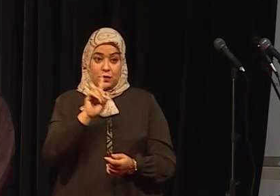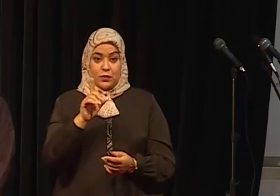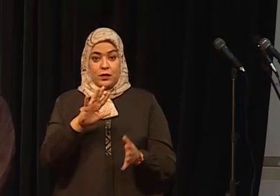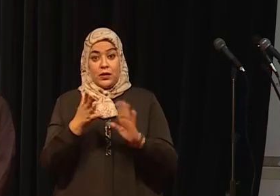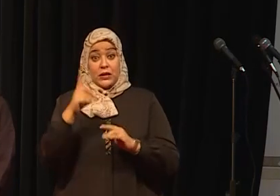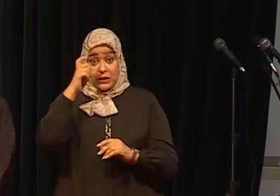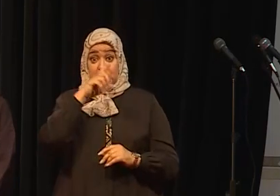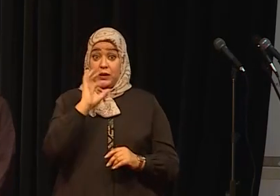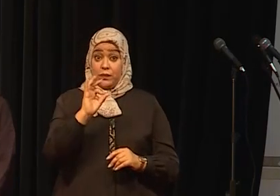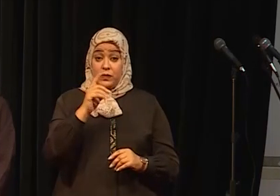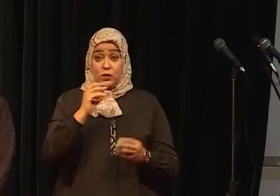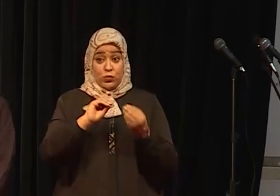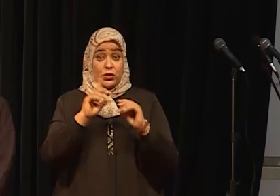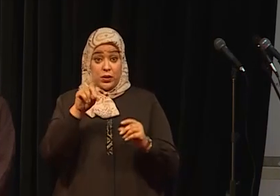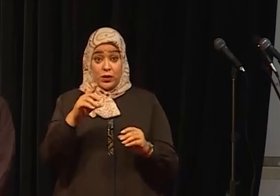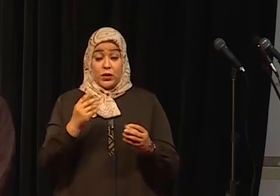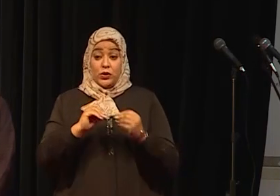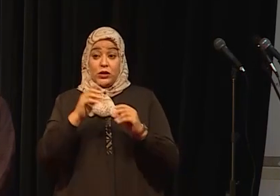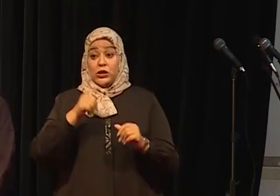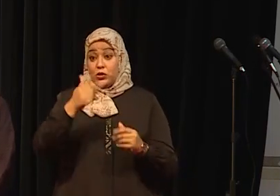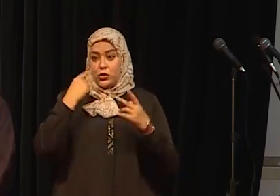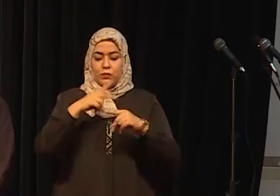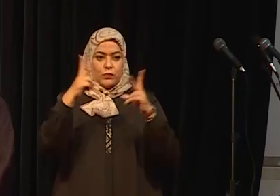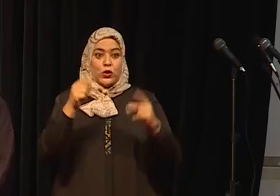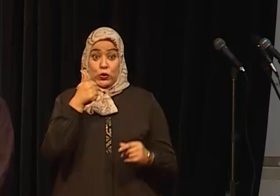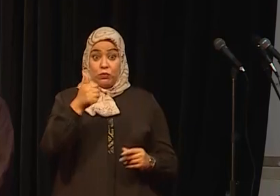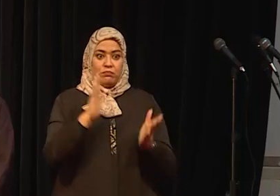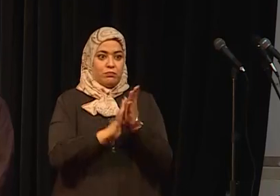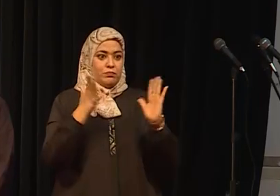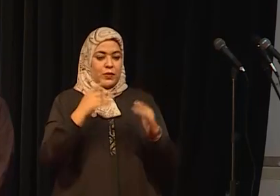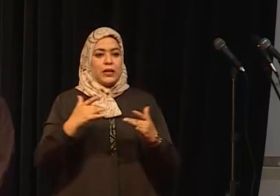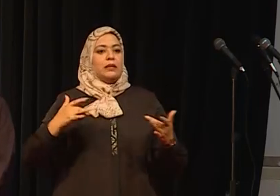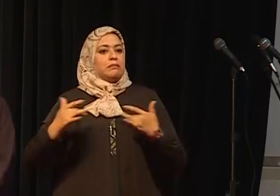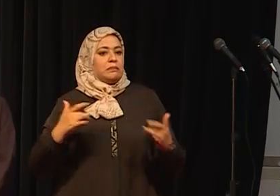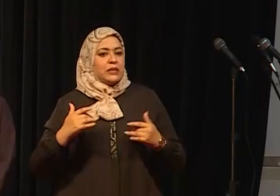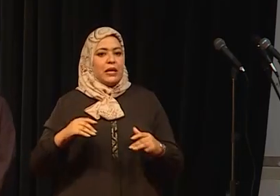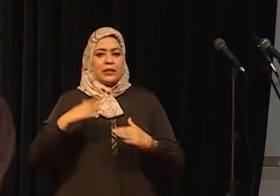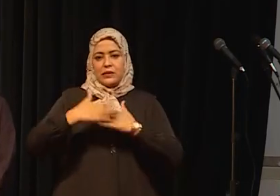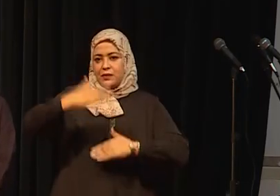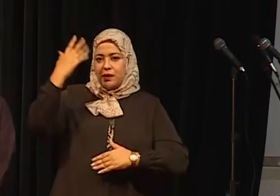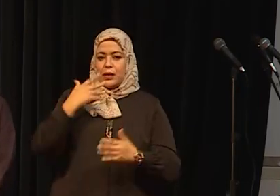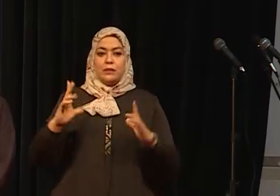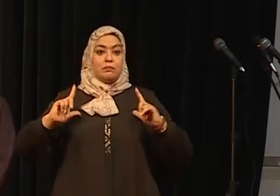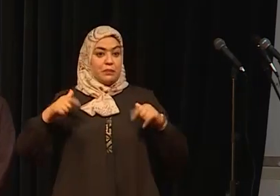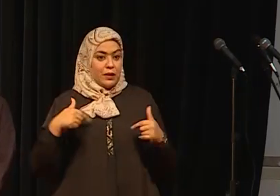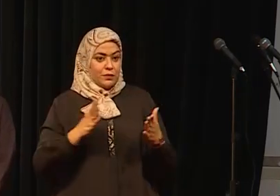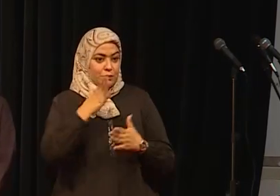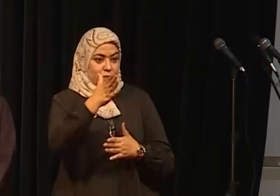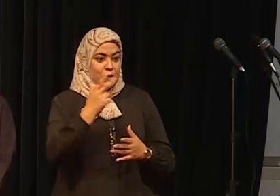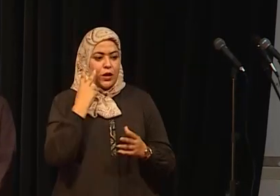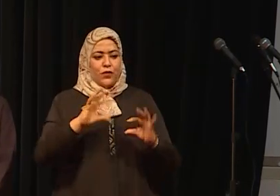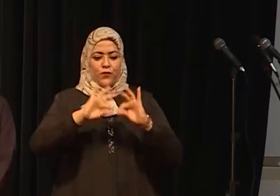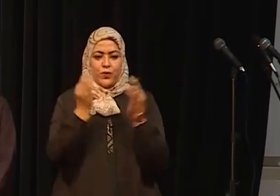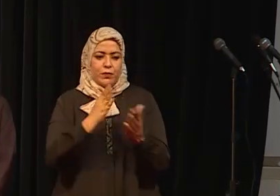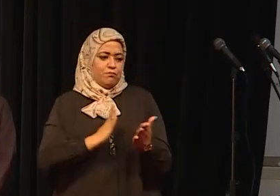كاين مخاطر، كاين أشياء زوينة بزاف، اللي تمشيو المسرح، تمشيو السينما، تمشيو المدرسة، تمشيو نزورو